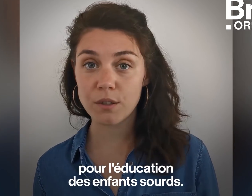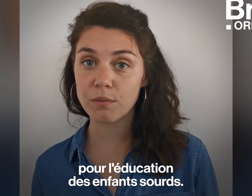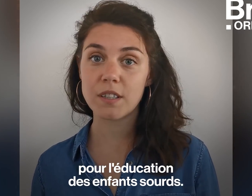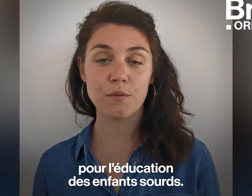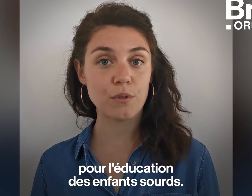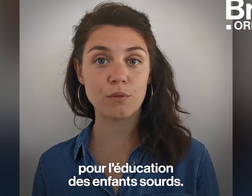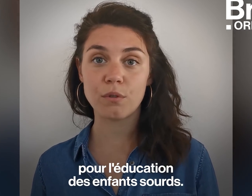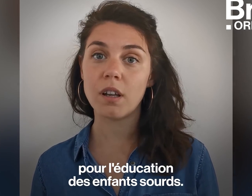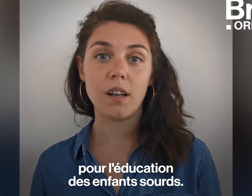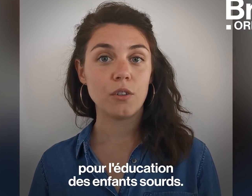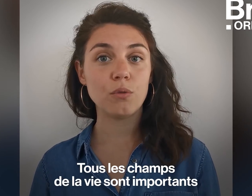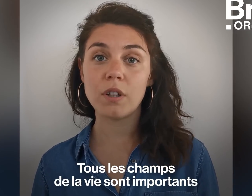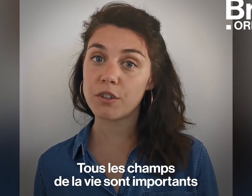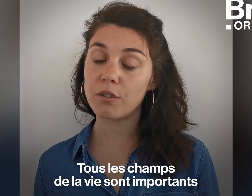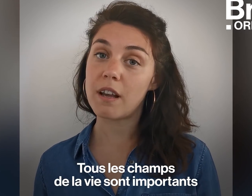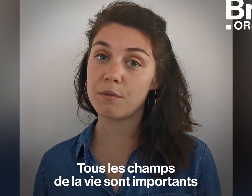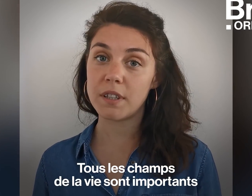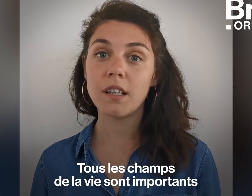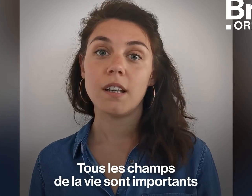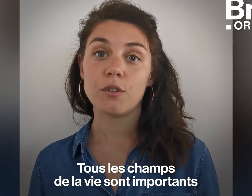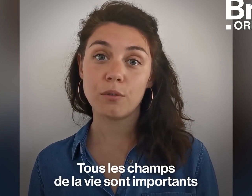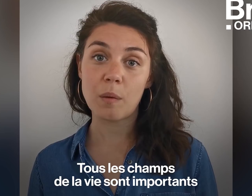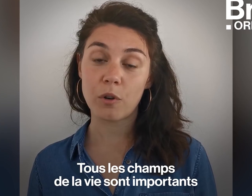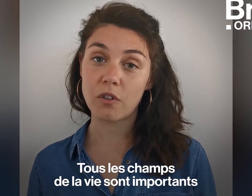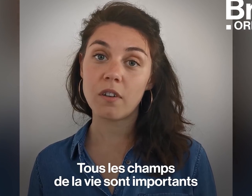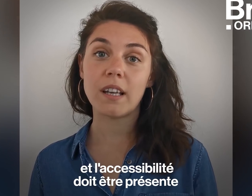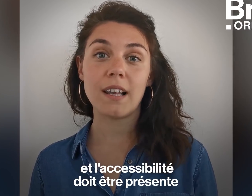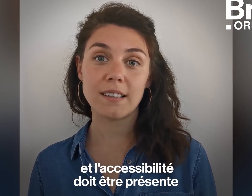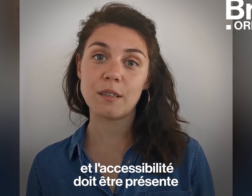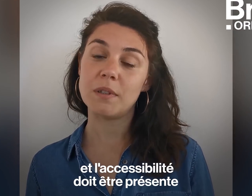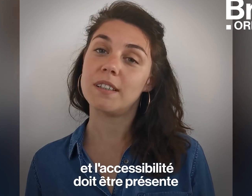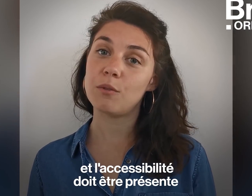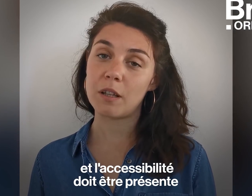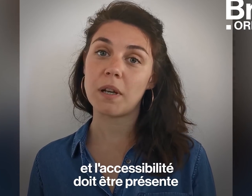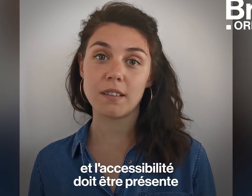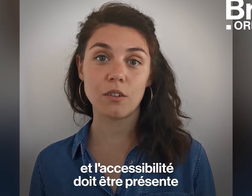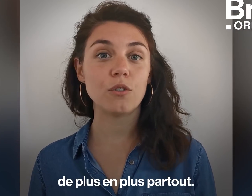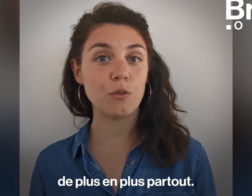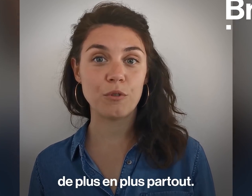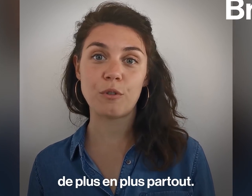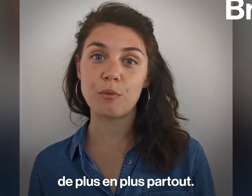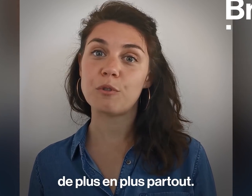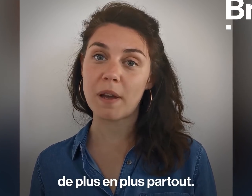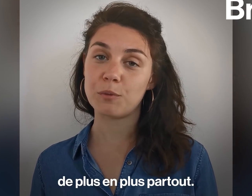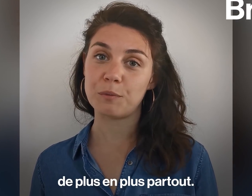l'éducation des enfants sourds. Tous les champs de la vie sont importants et l'accessibilité doit être présente de plus en plus partout.